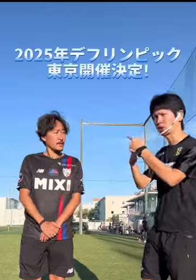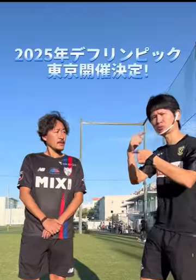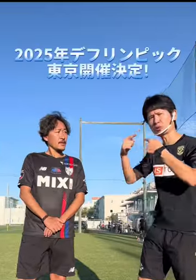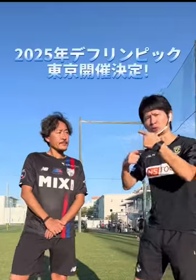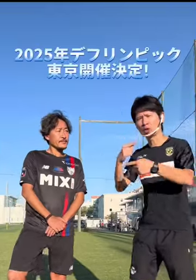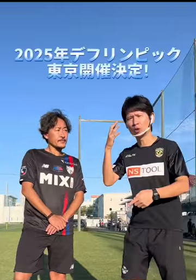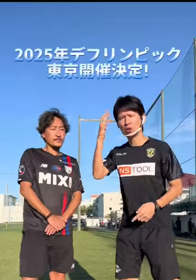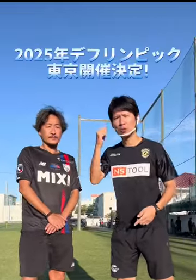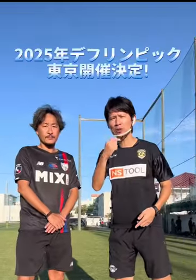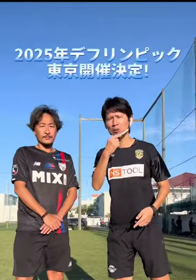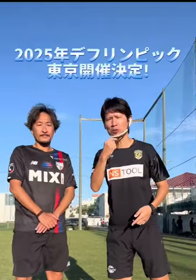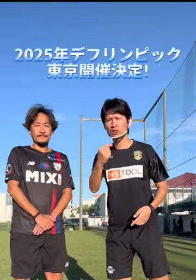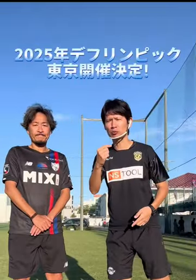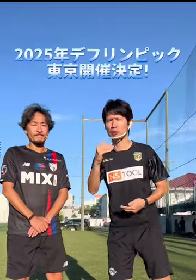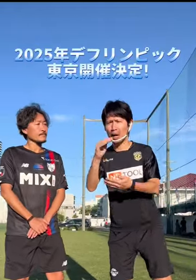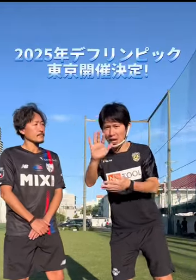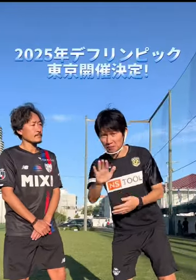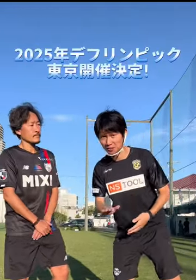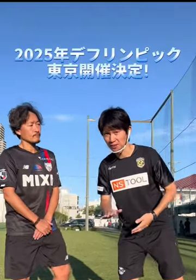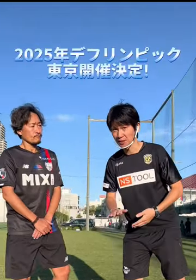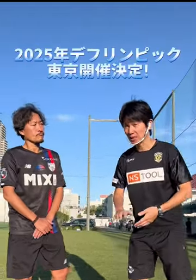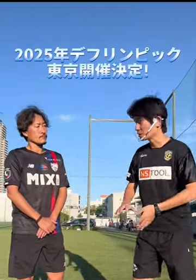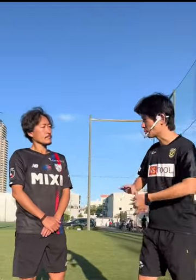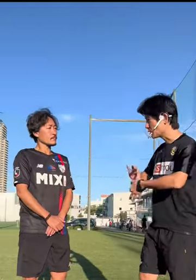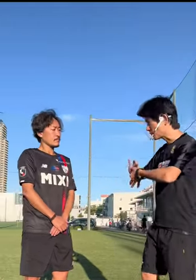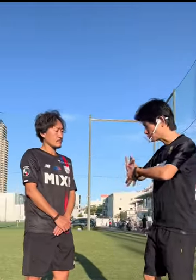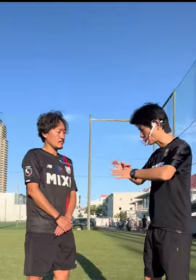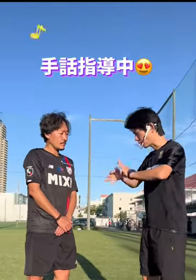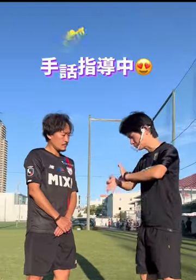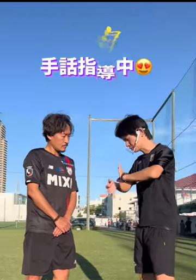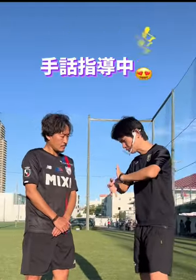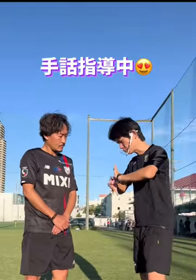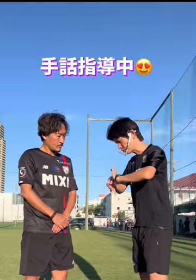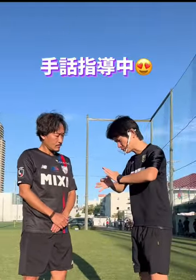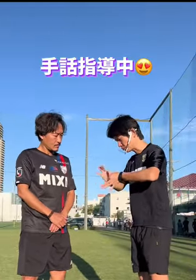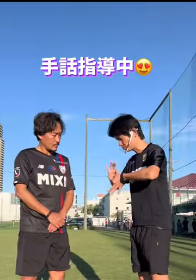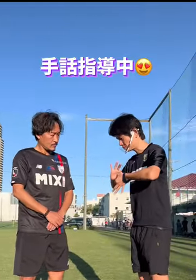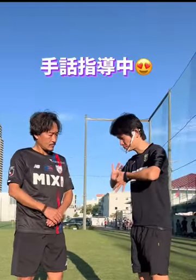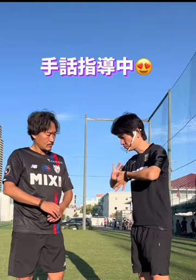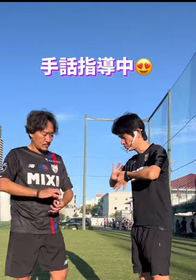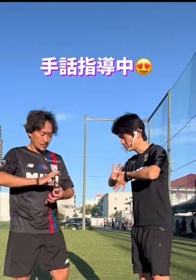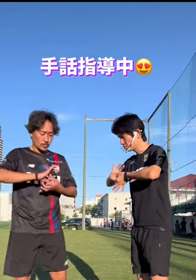手話をね、覚えてほしいことがあります。デフリンピックってことがあります。デフリンピック。